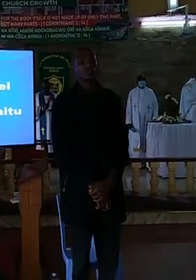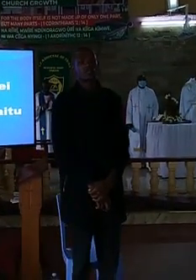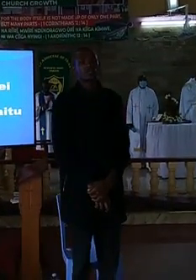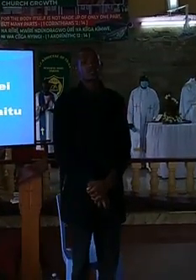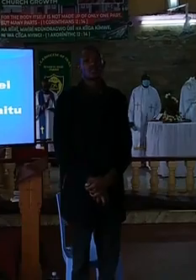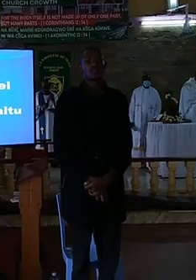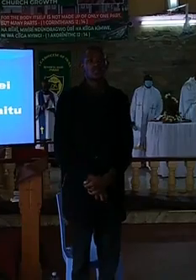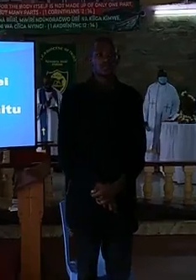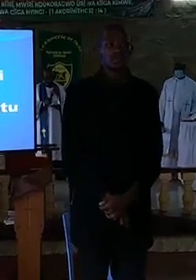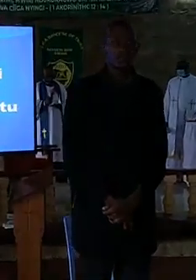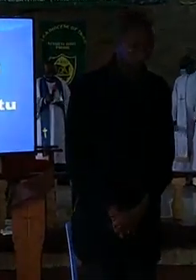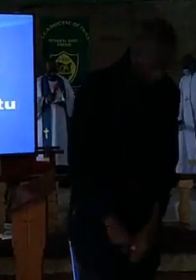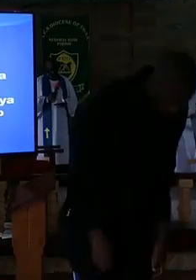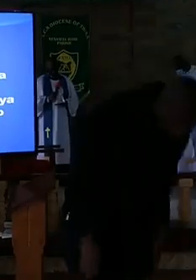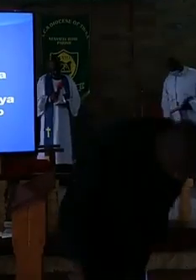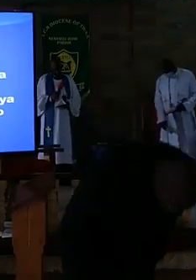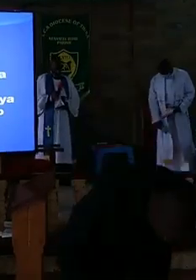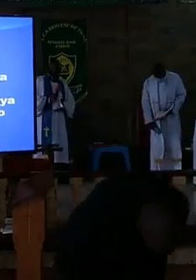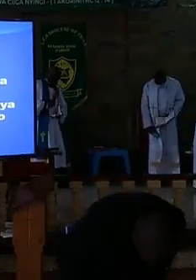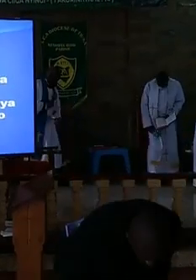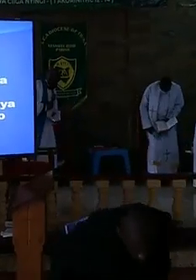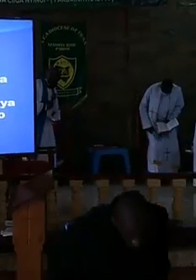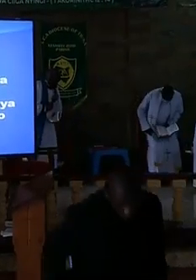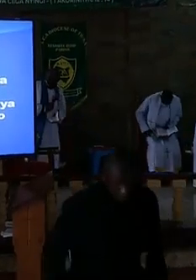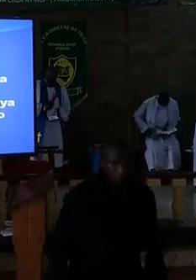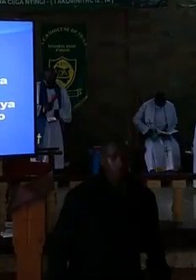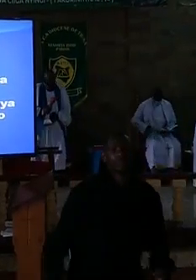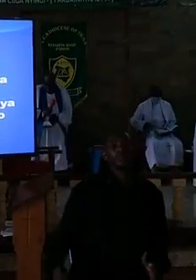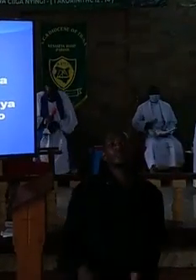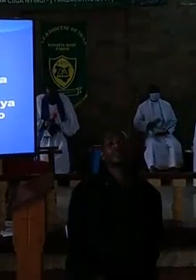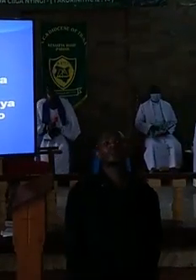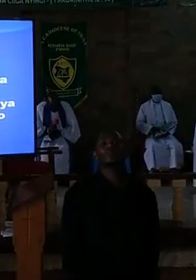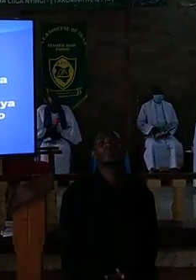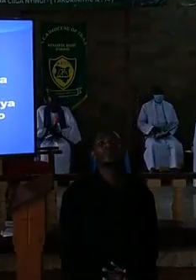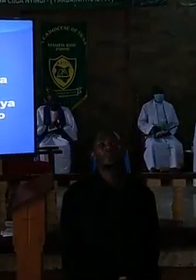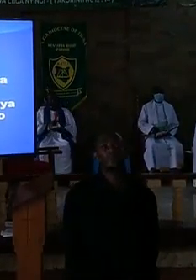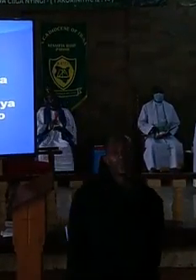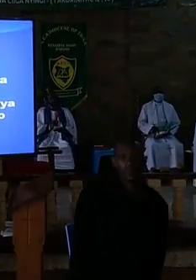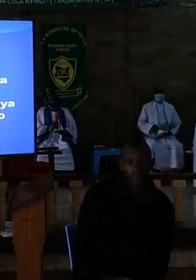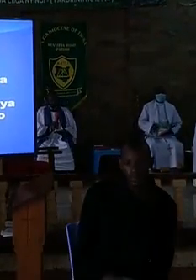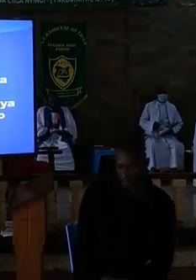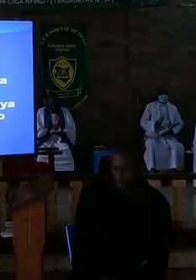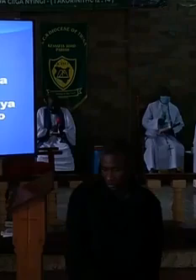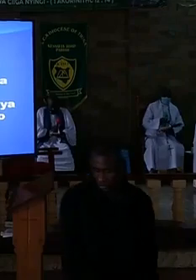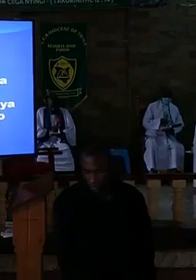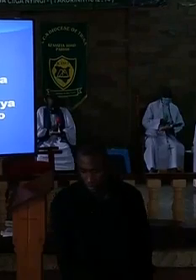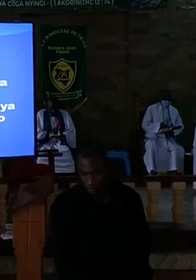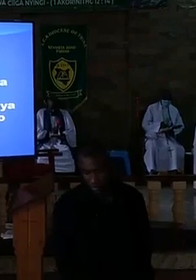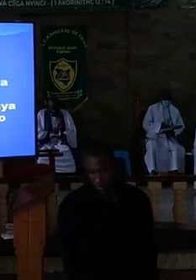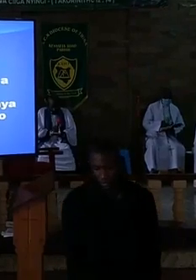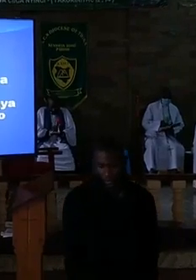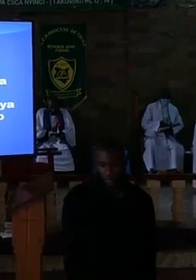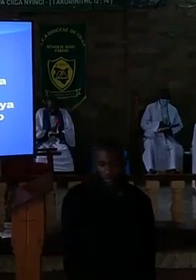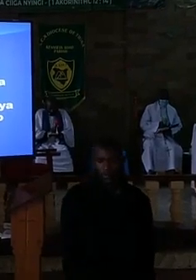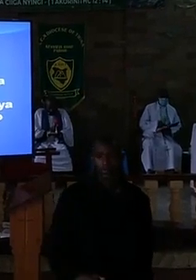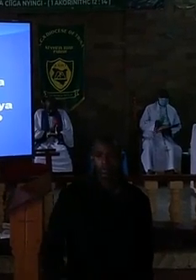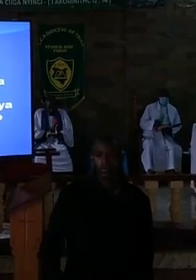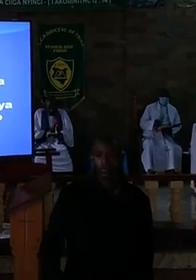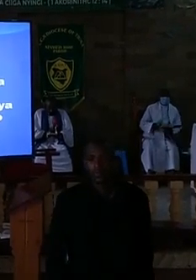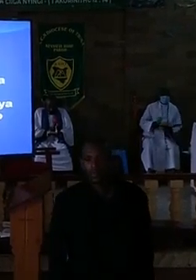maitũ twĩnyihĩtie kei tũikare thĩ tũgĩa na ihinda rĩa kumbũrĩra ngai mawehia maitoge shudigi